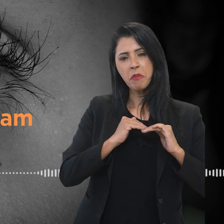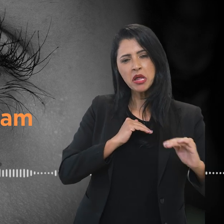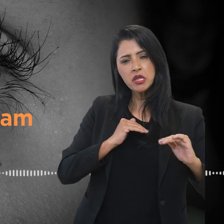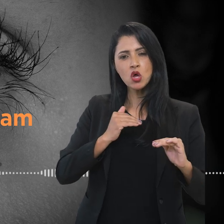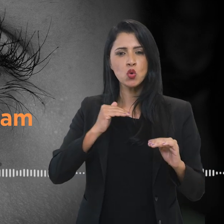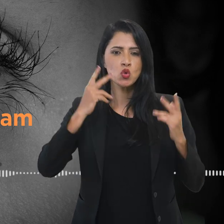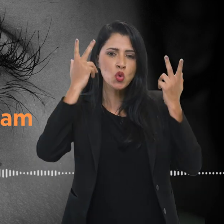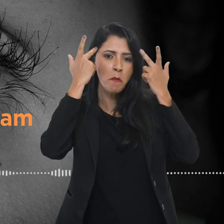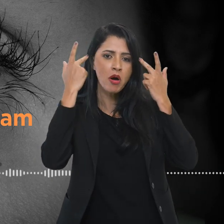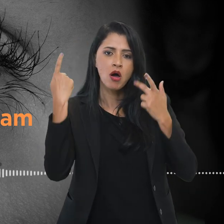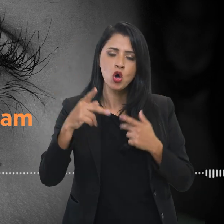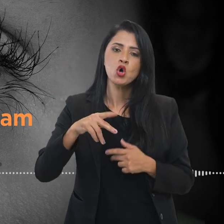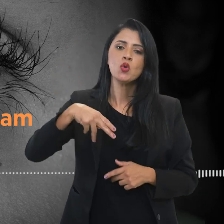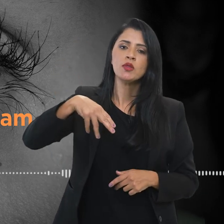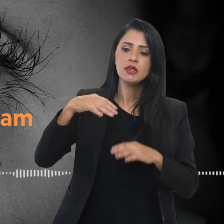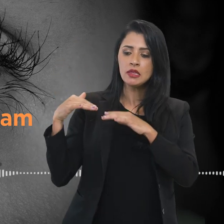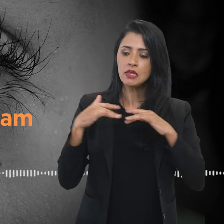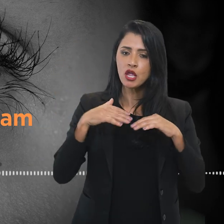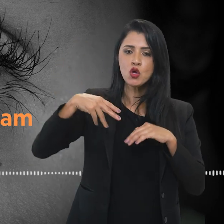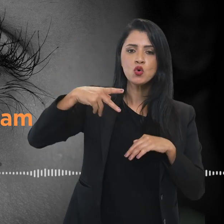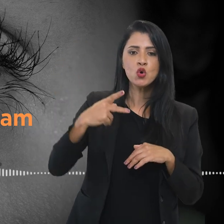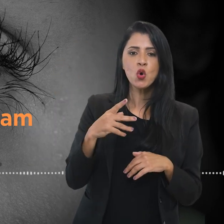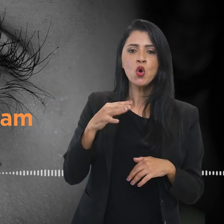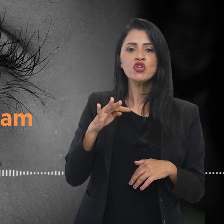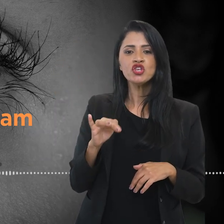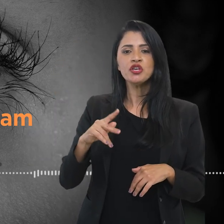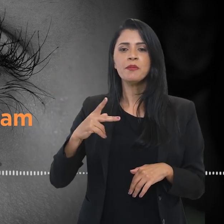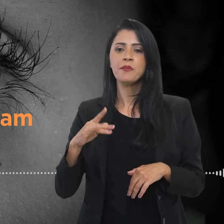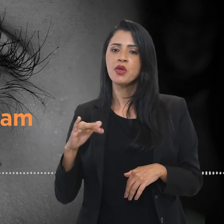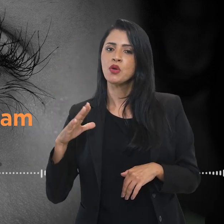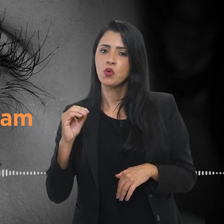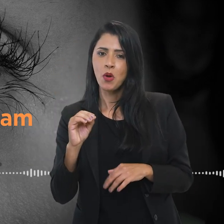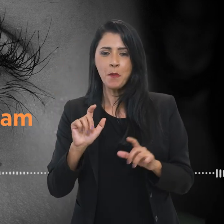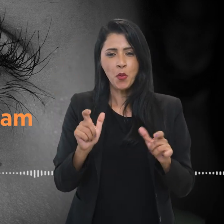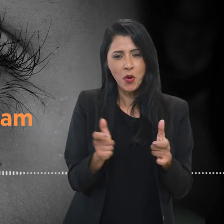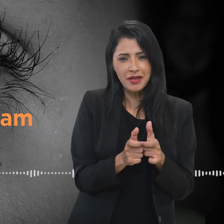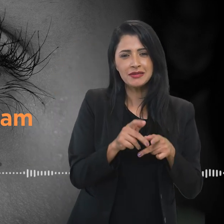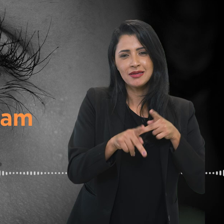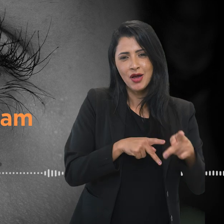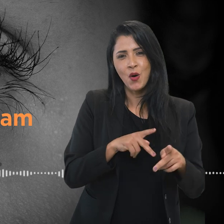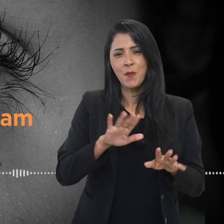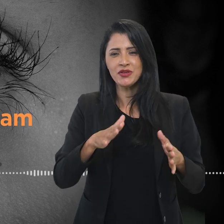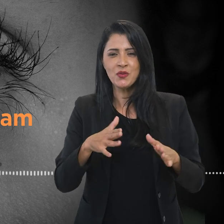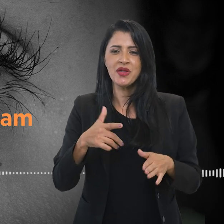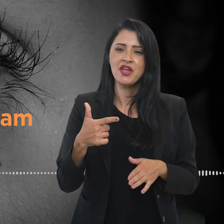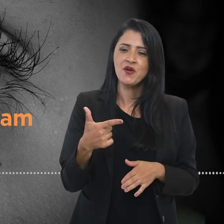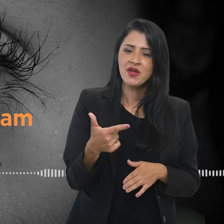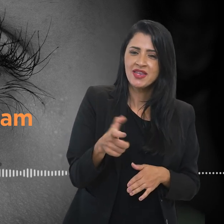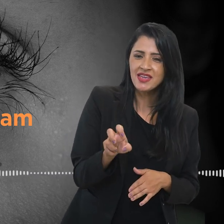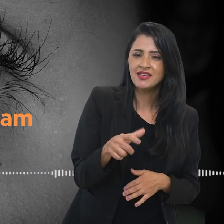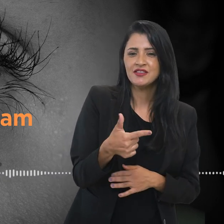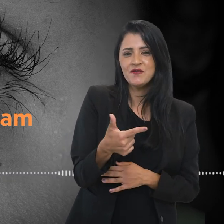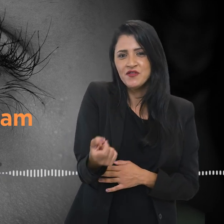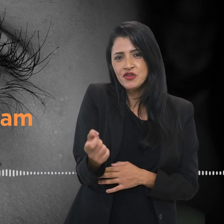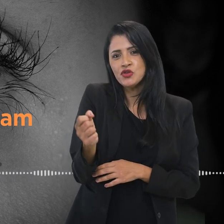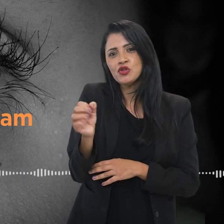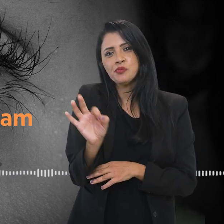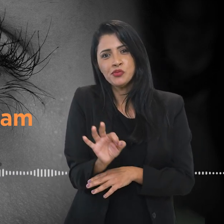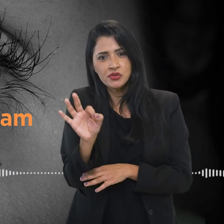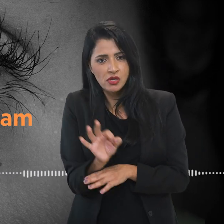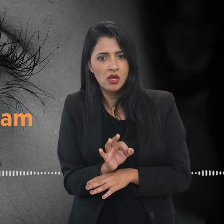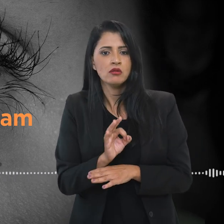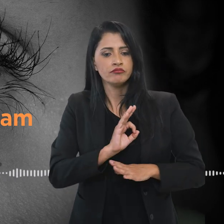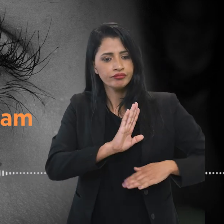típicos, né, entre aspas, padrão, normal, são chamados de neurotípicos. E aí uma parte menor dessa população, que está mais ou menos